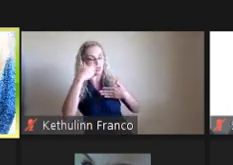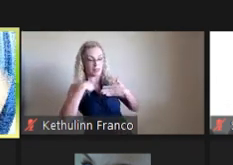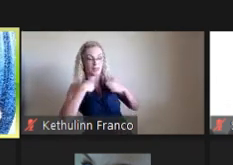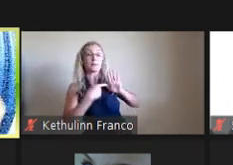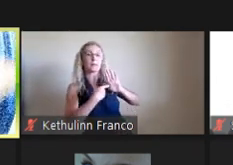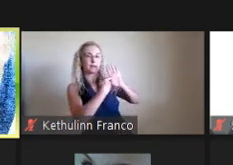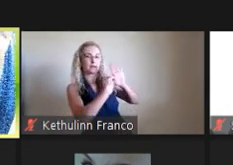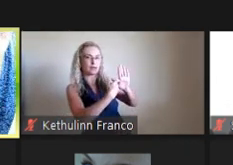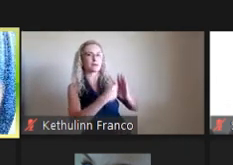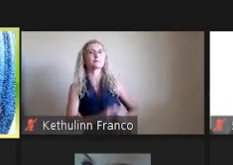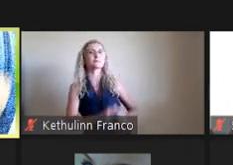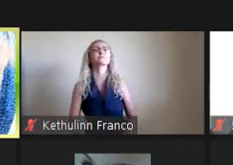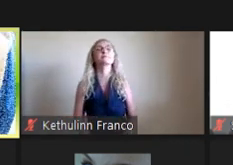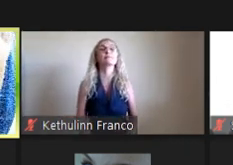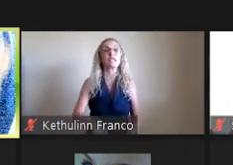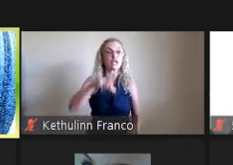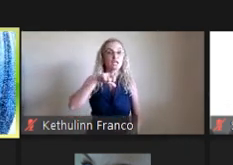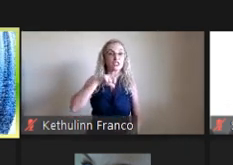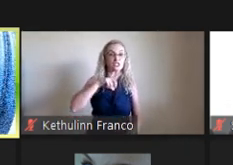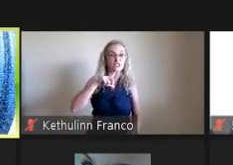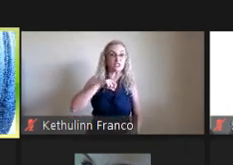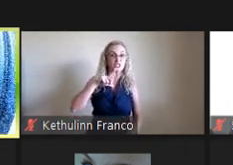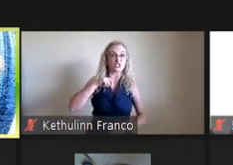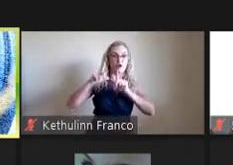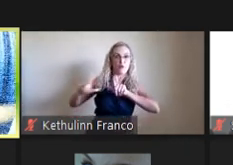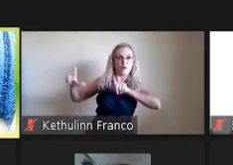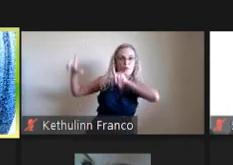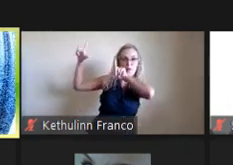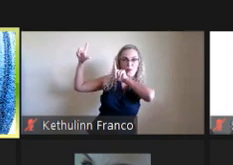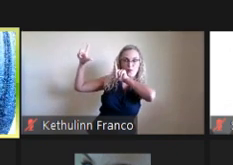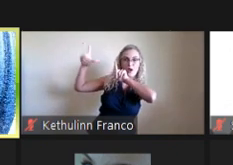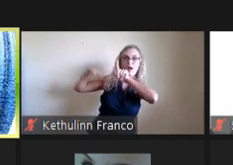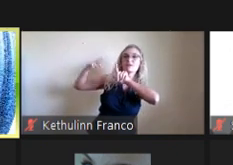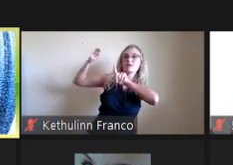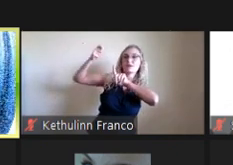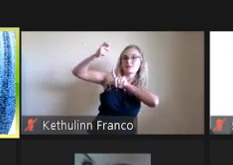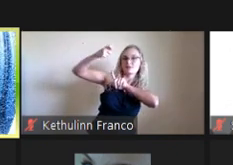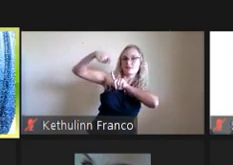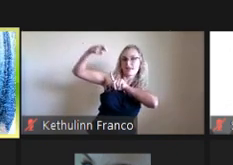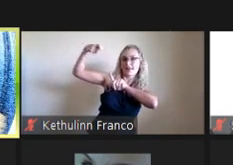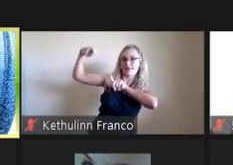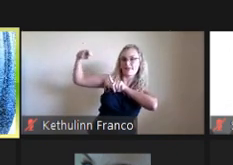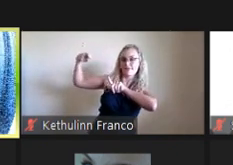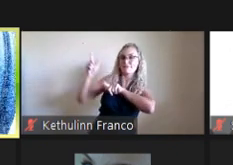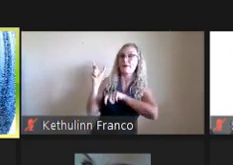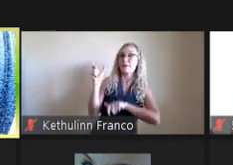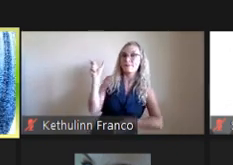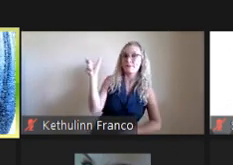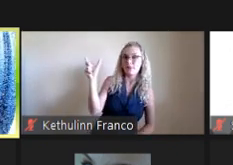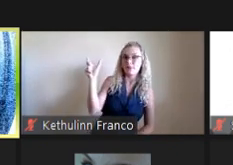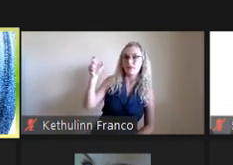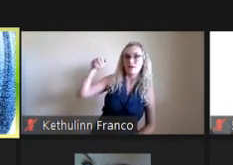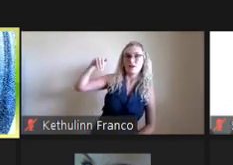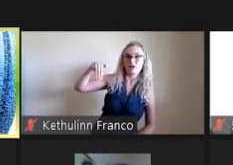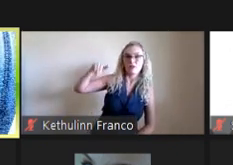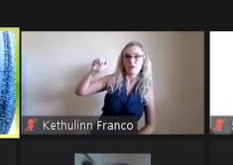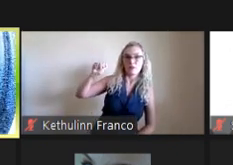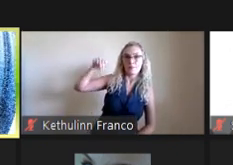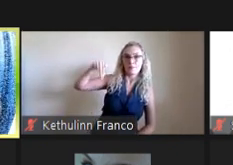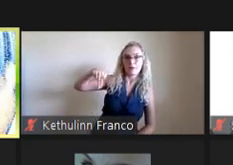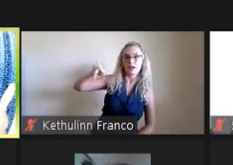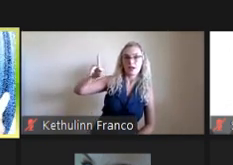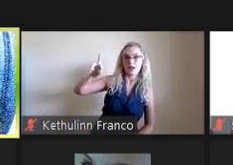né? No quadro verde, a palavra manga. E o professor Jonas, ele conduziu